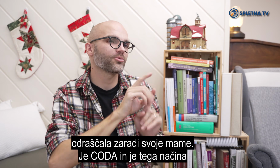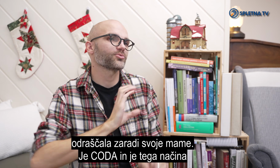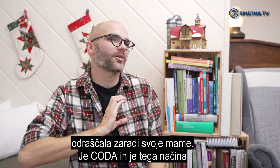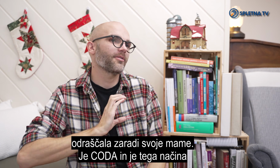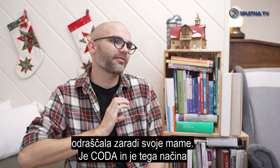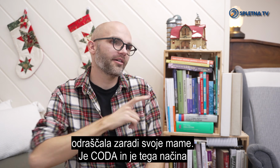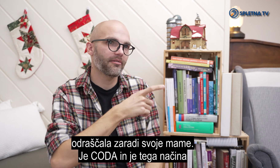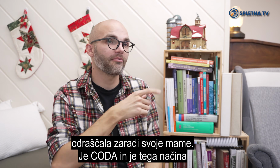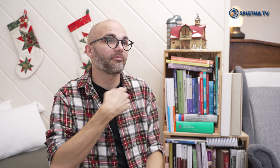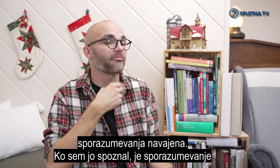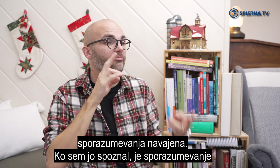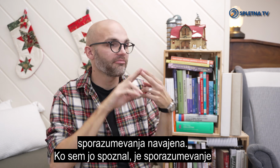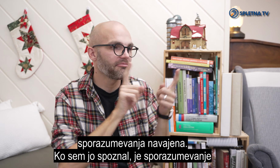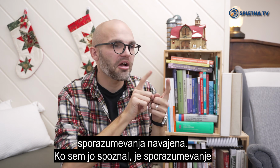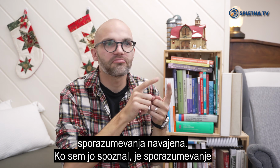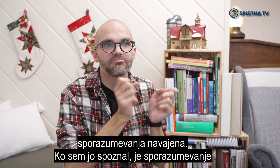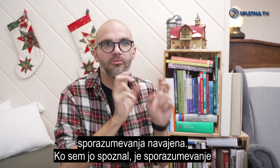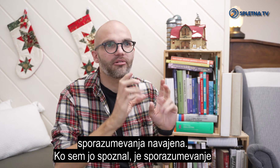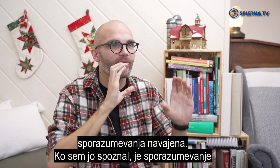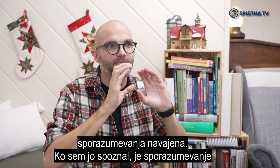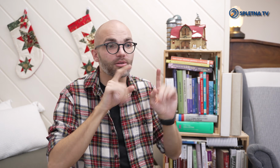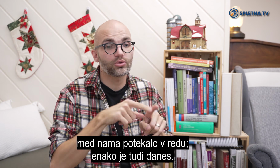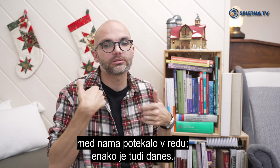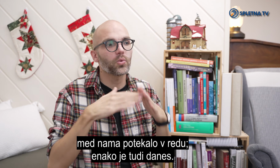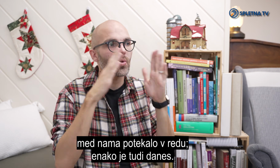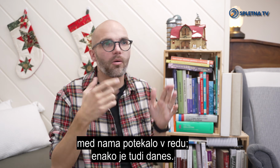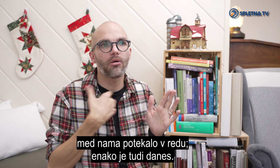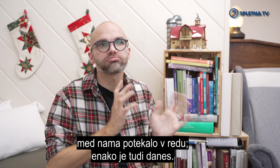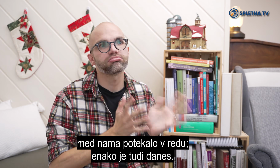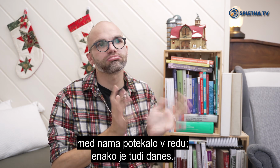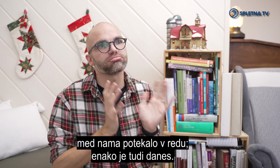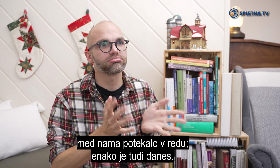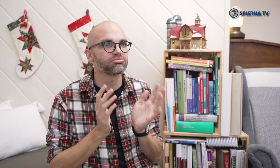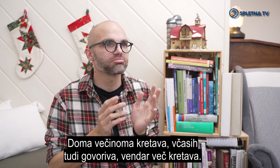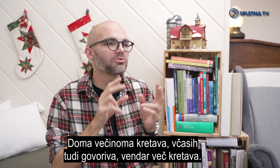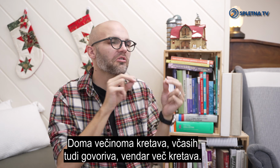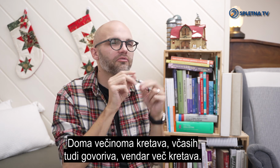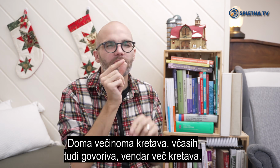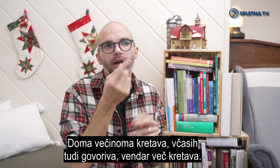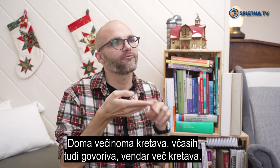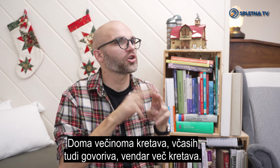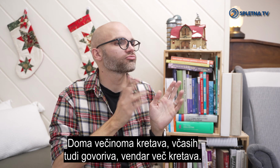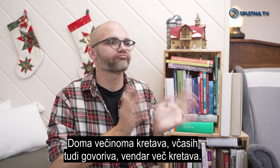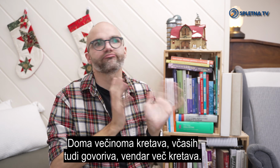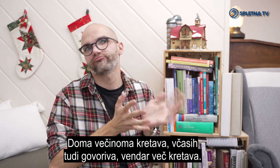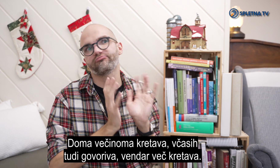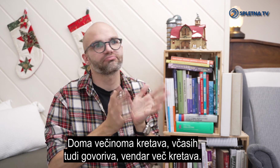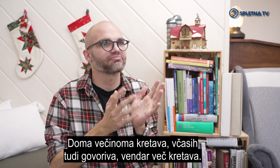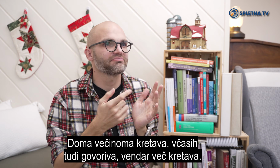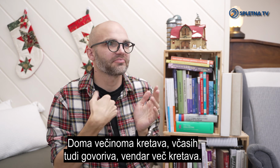načina sporazumevanja navajena. Ko sem jo spoznal, je sporazumevanje med nama potekalo v redu. Enako je tudi danes. Doma